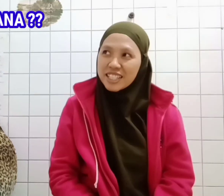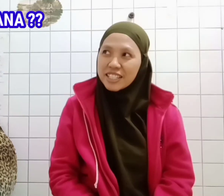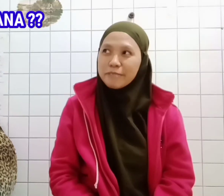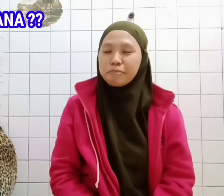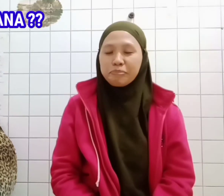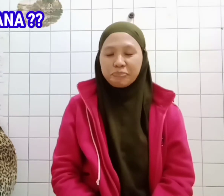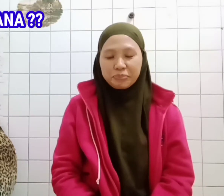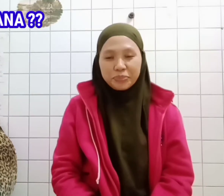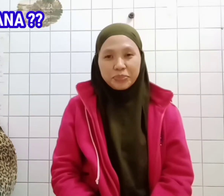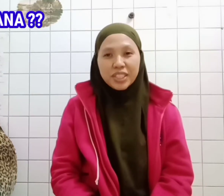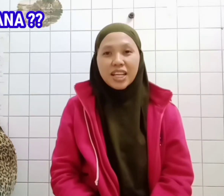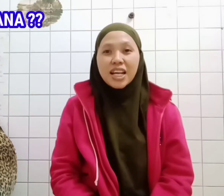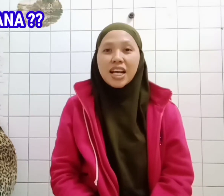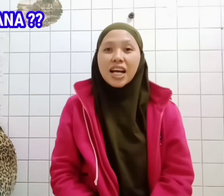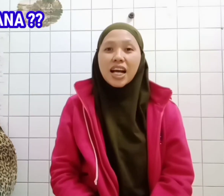gini,